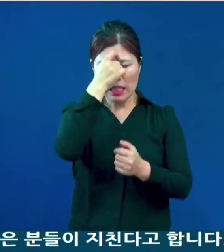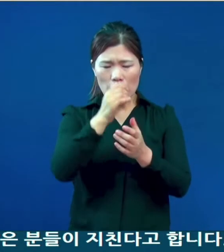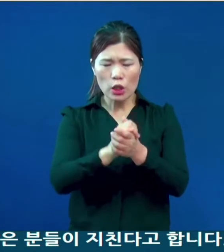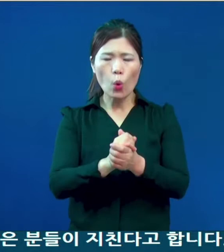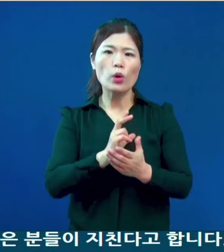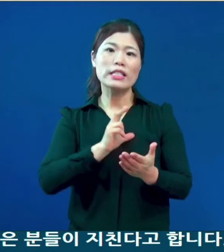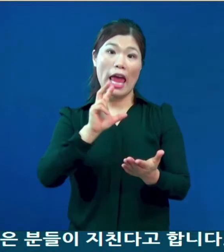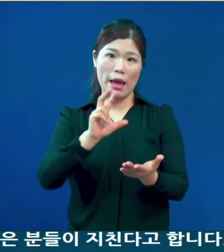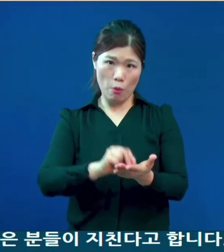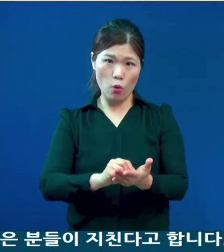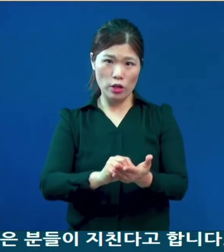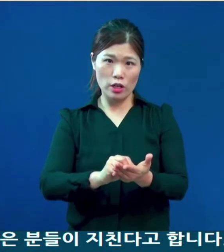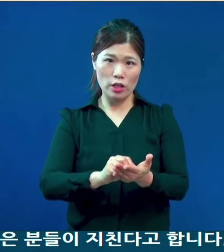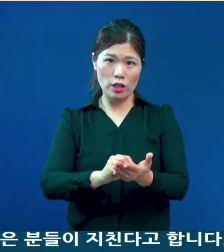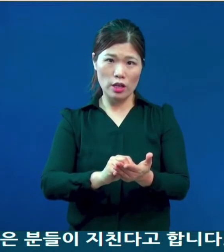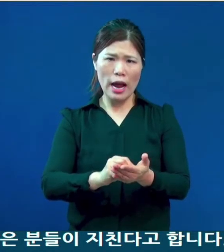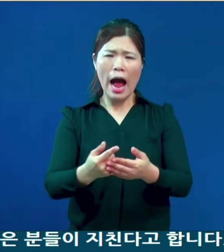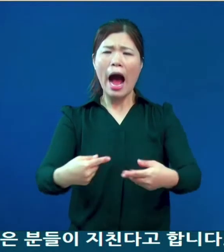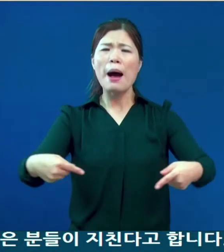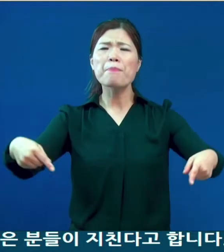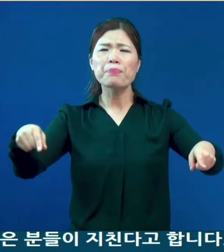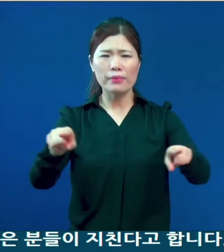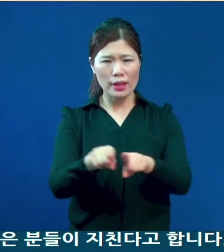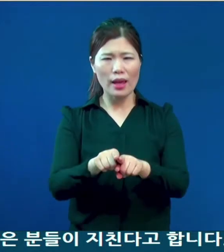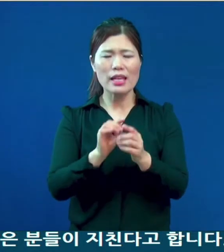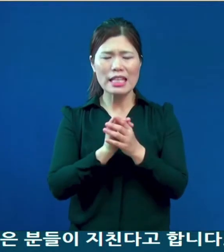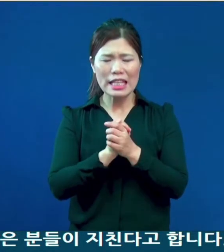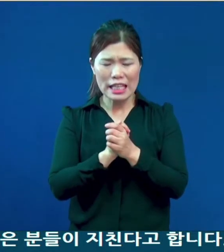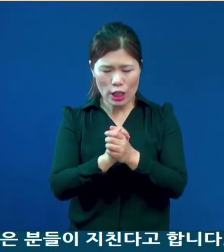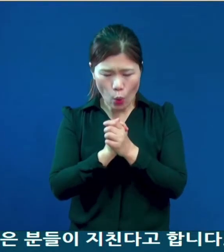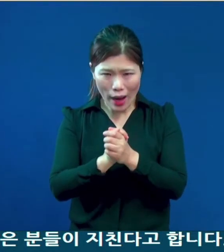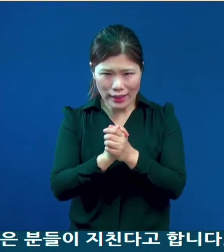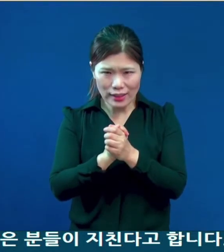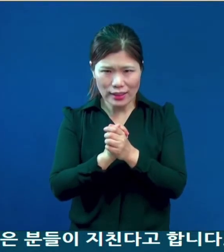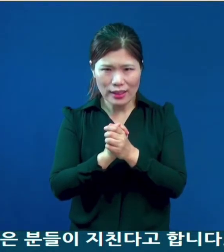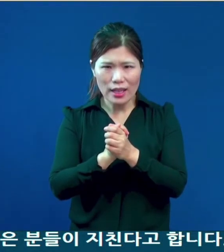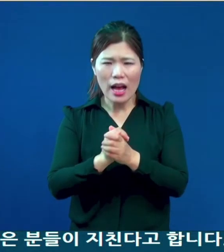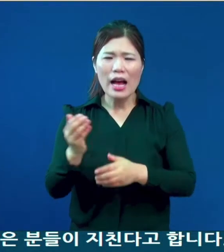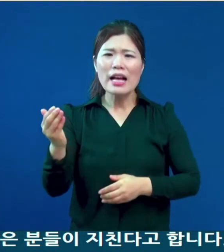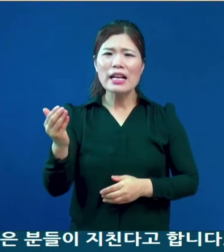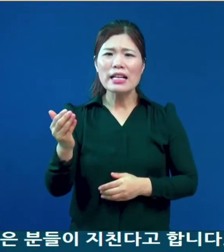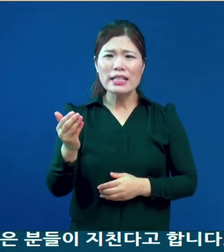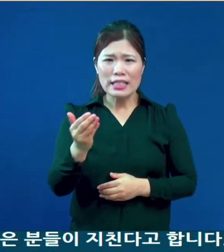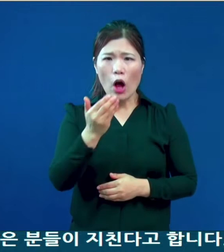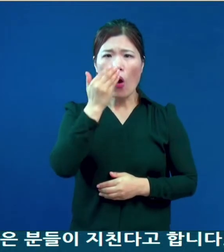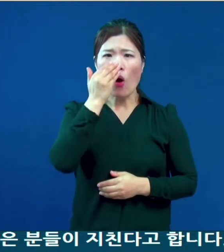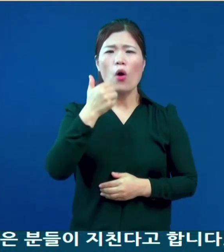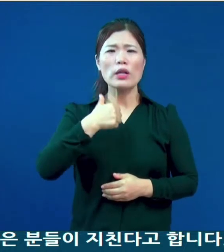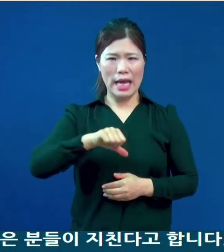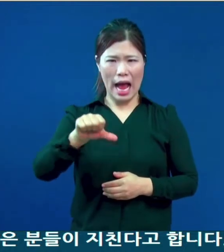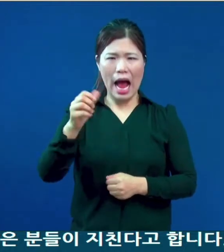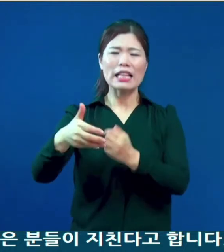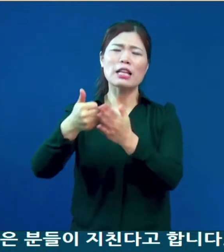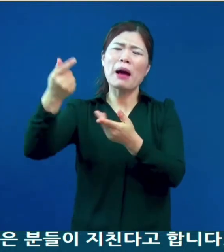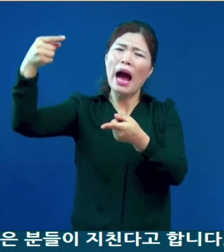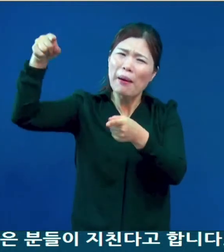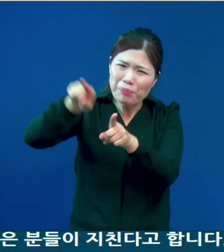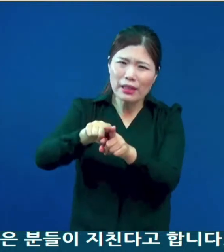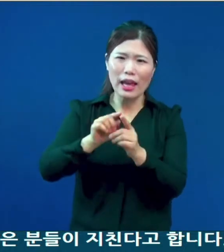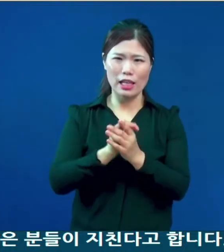놓고 나와 함께 기도하시는 그 시선, 그 성자 하나님께서 이 기도 제목 가운데